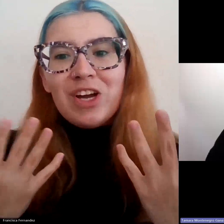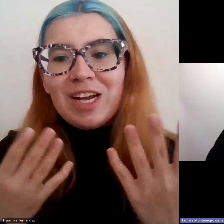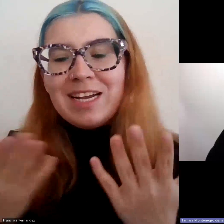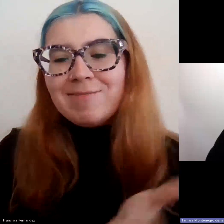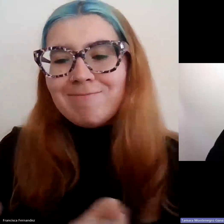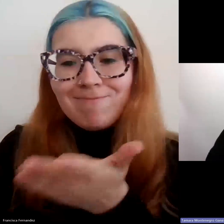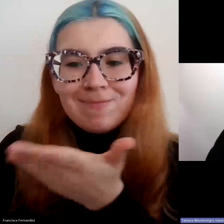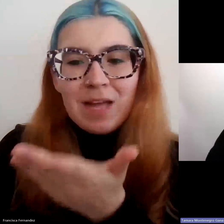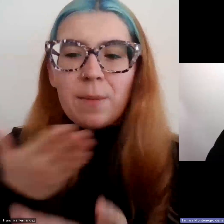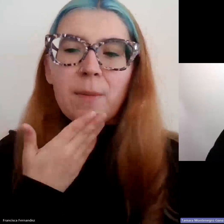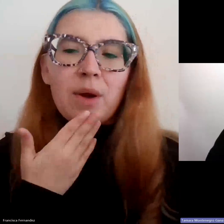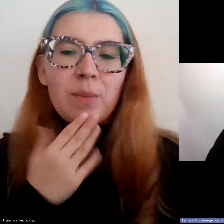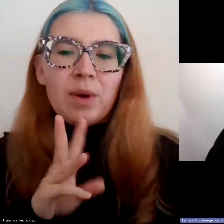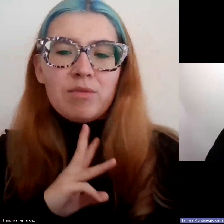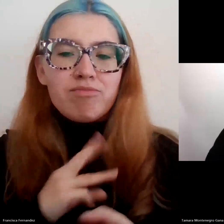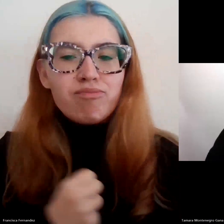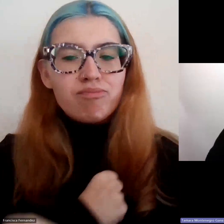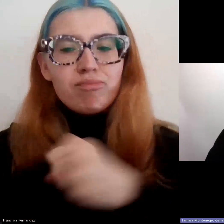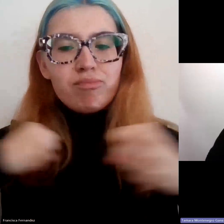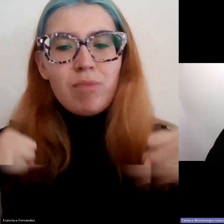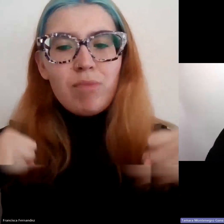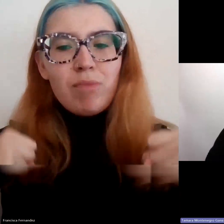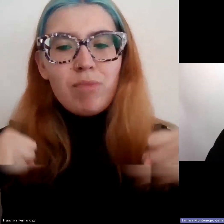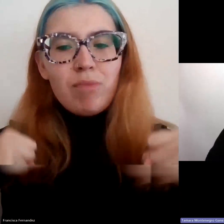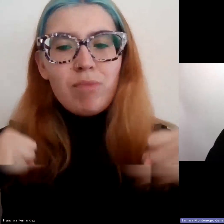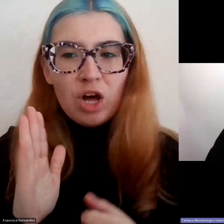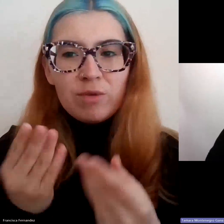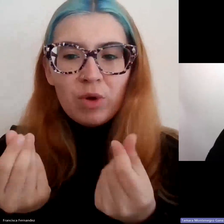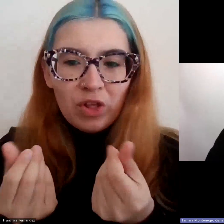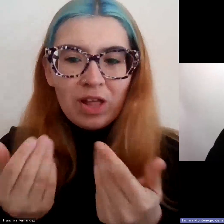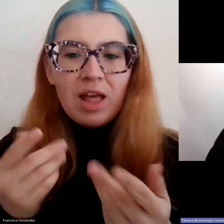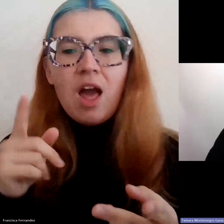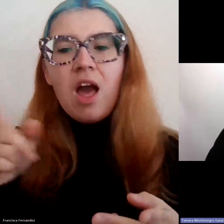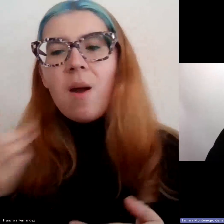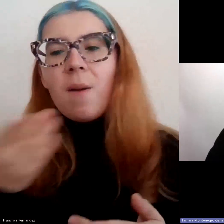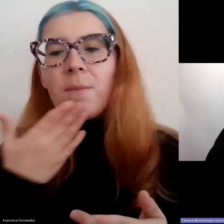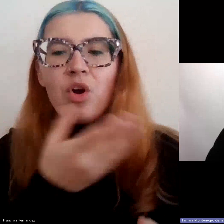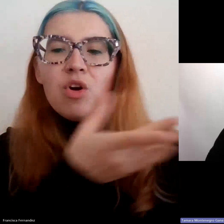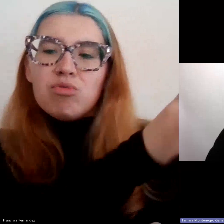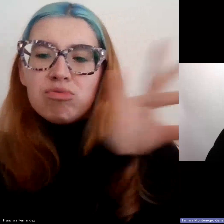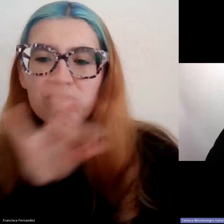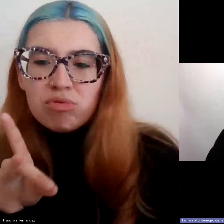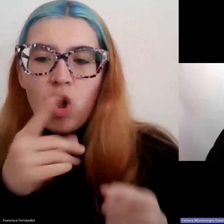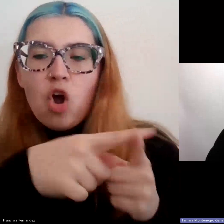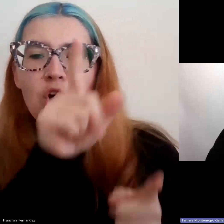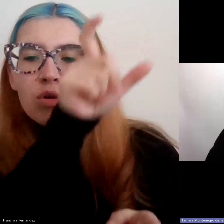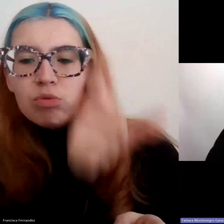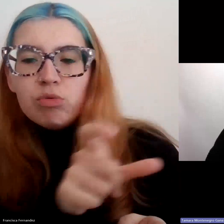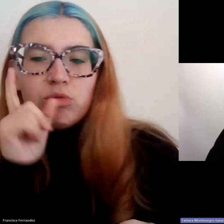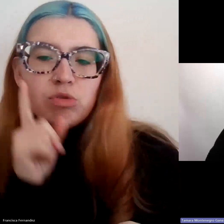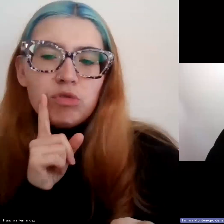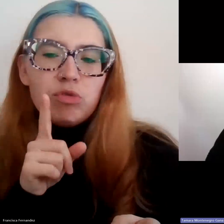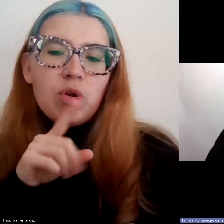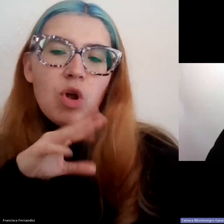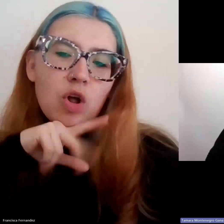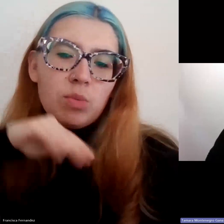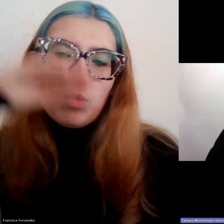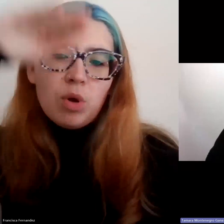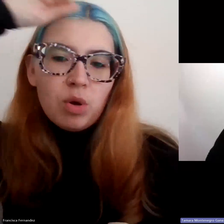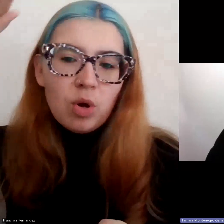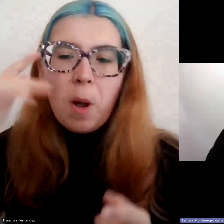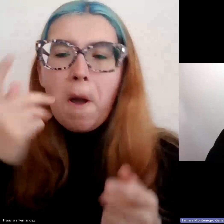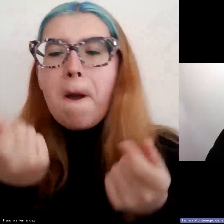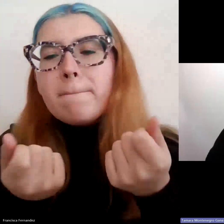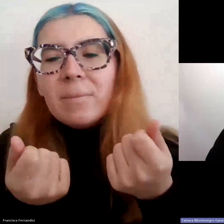También él pudo aprender dándole ánimo para descubrir y sacar ahí su identidad como persona sorda